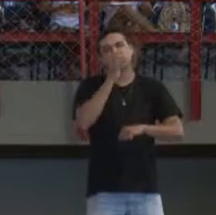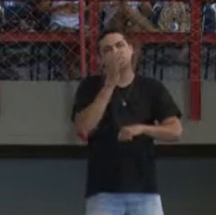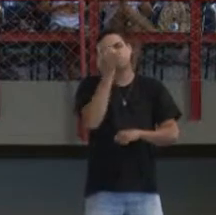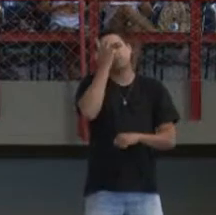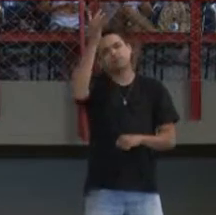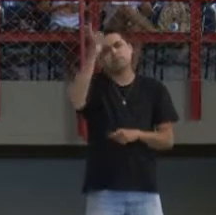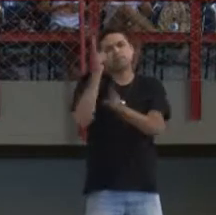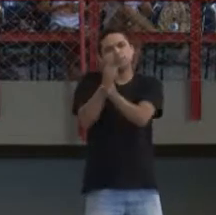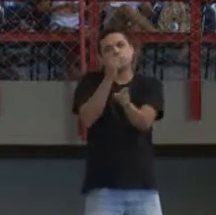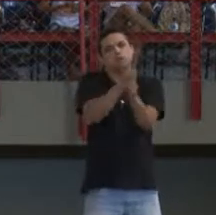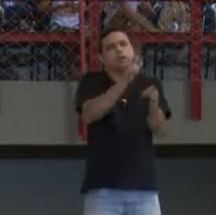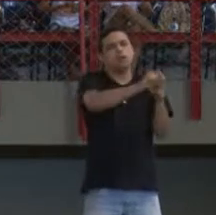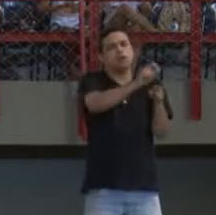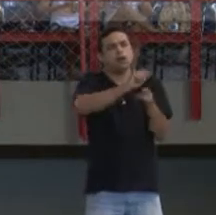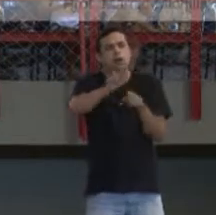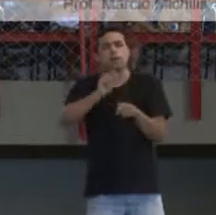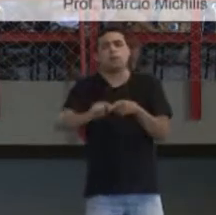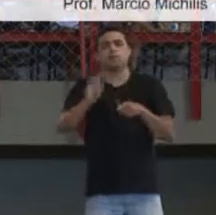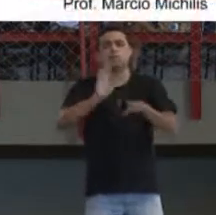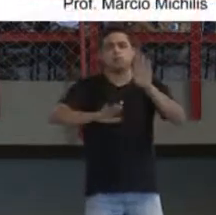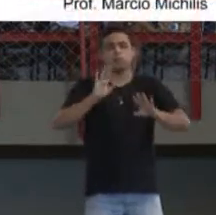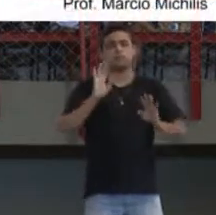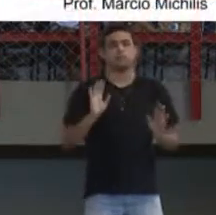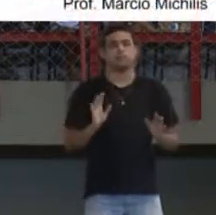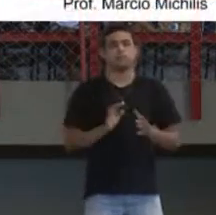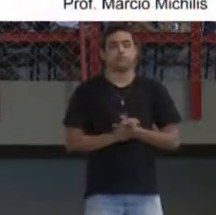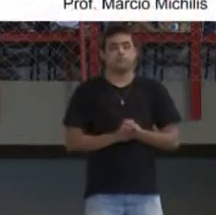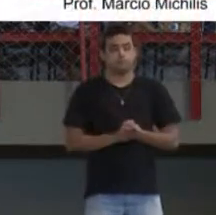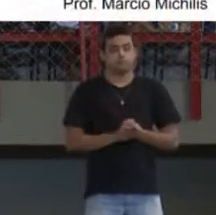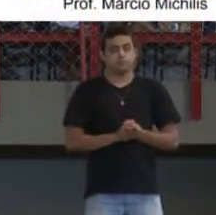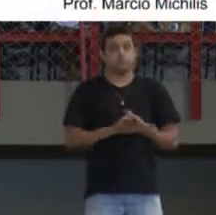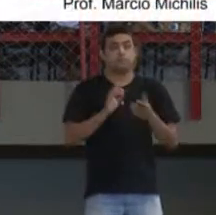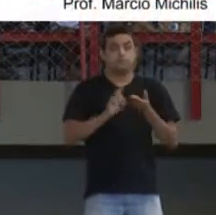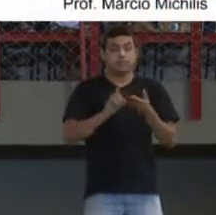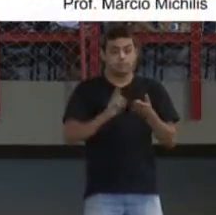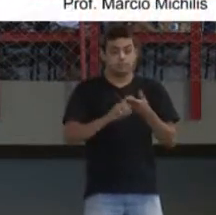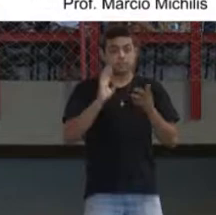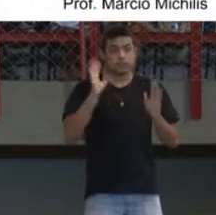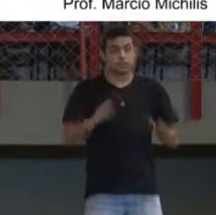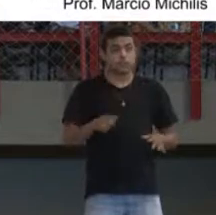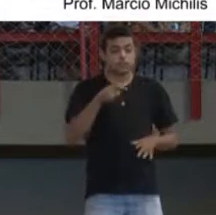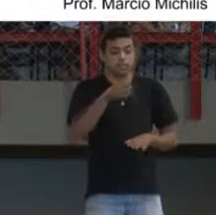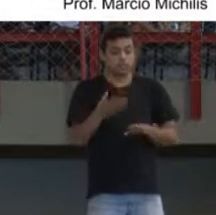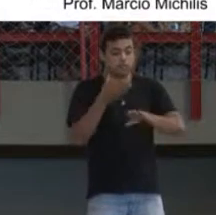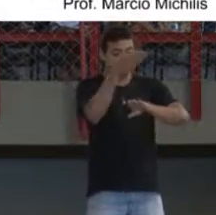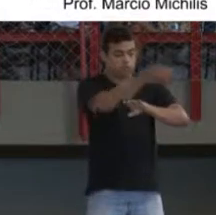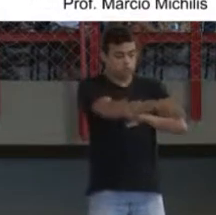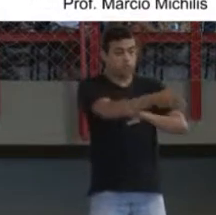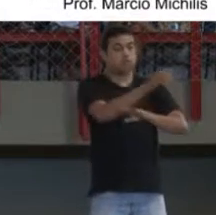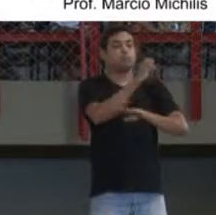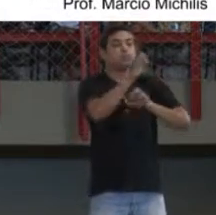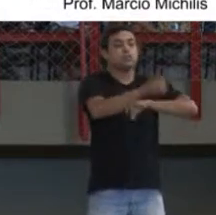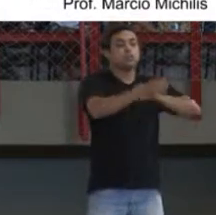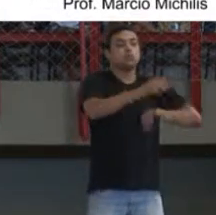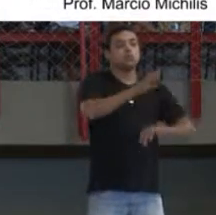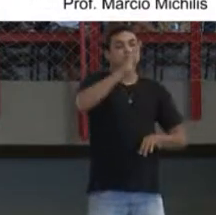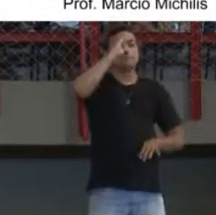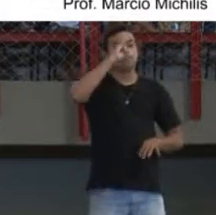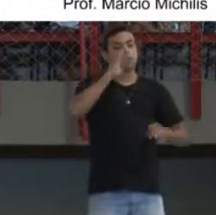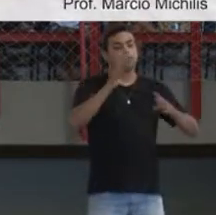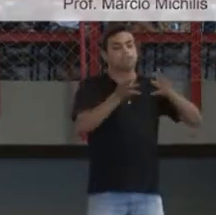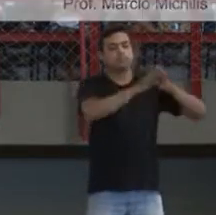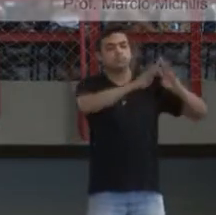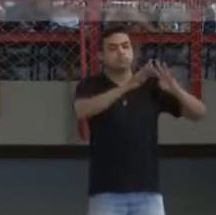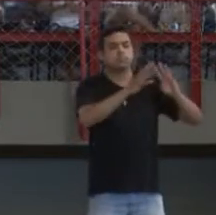fácil de encontrar em locadora e tudo mais. Os meninos vão para a educação militar. Jovem, o que é uma educação militar?